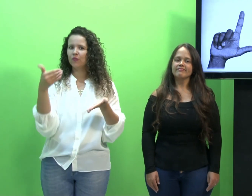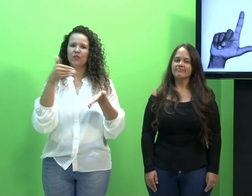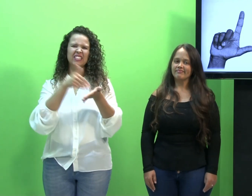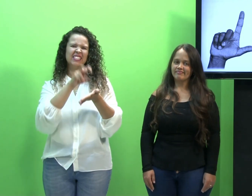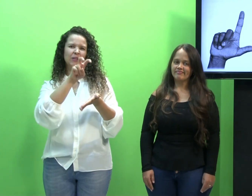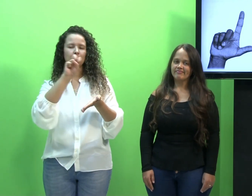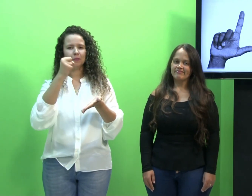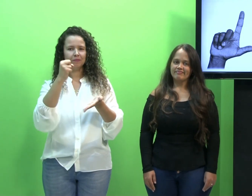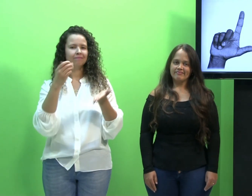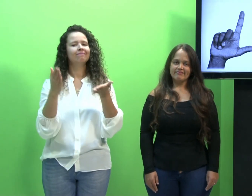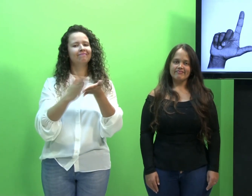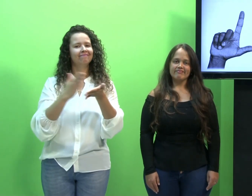caderno didático.